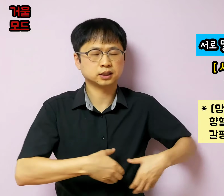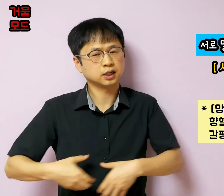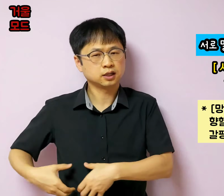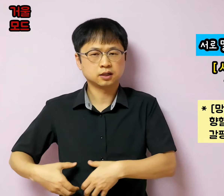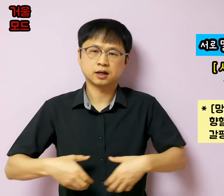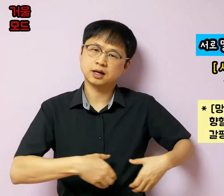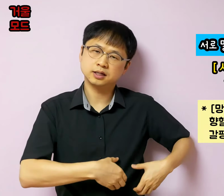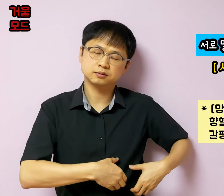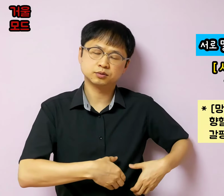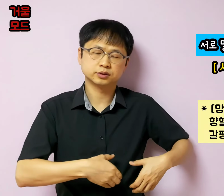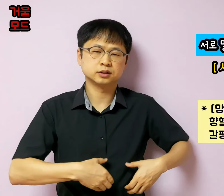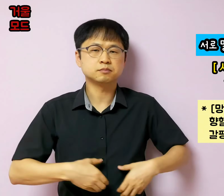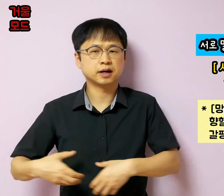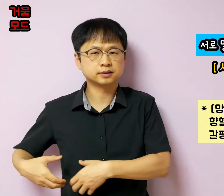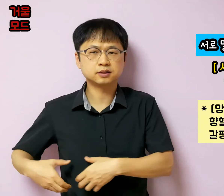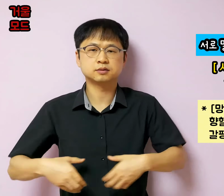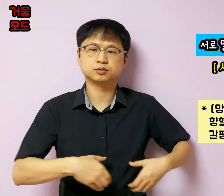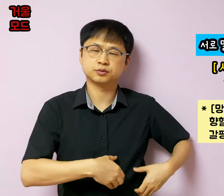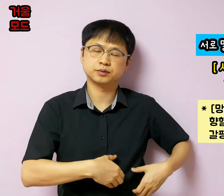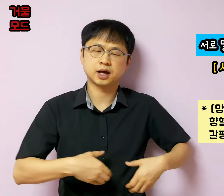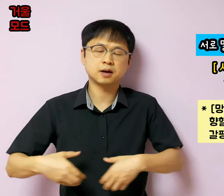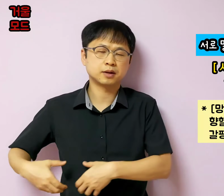갈지 헷갈리는 모습, 망설이는 모습입니다.